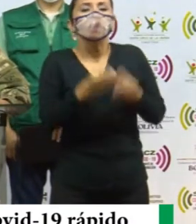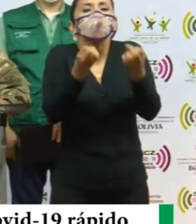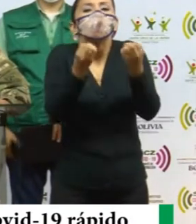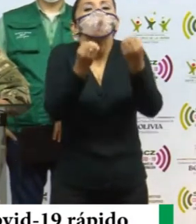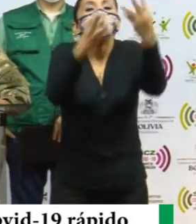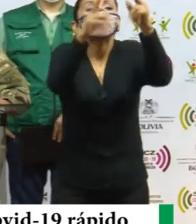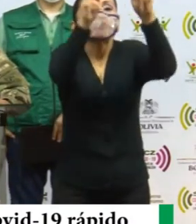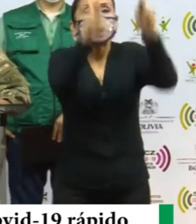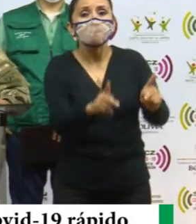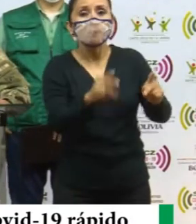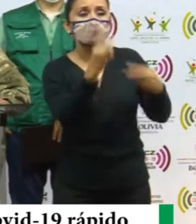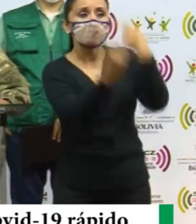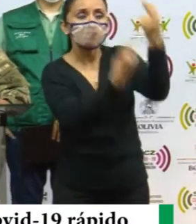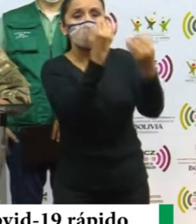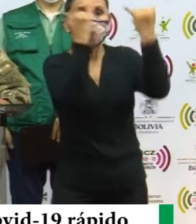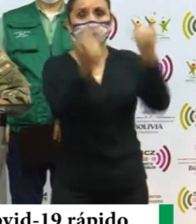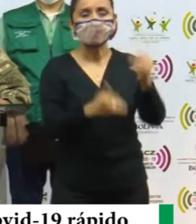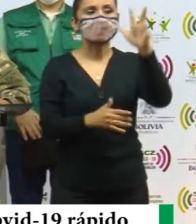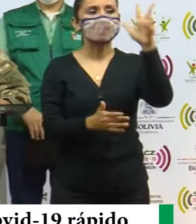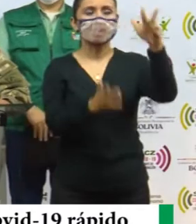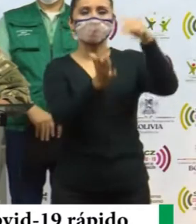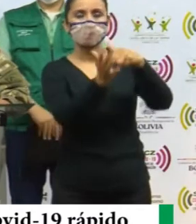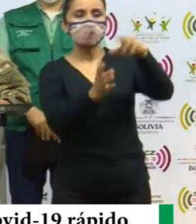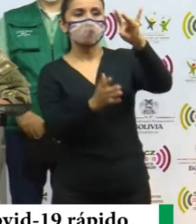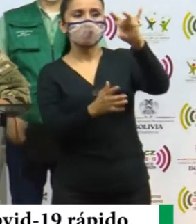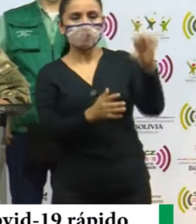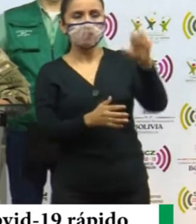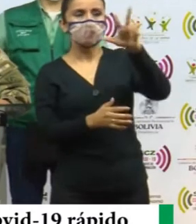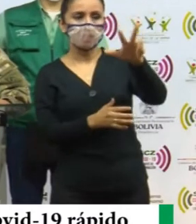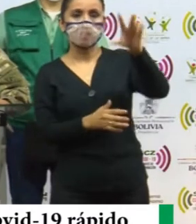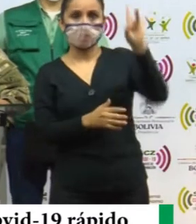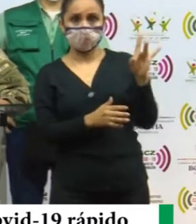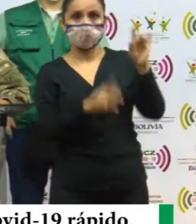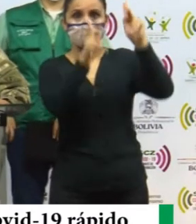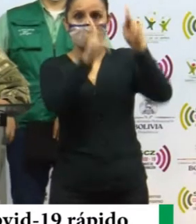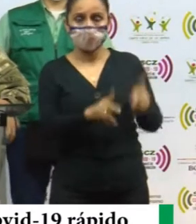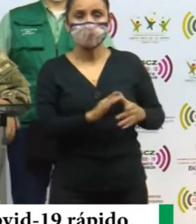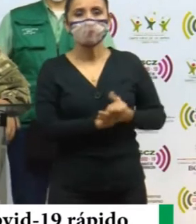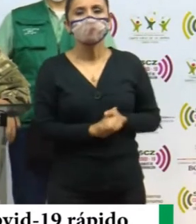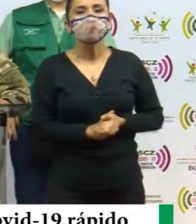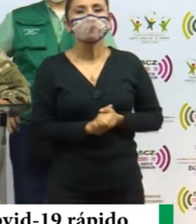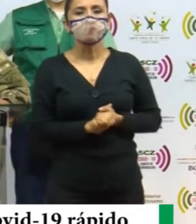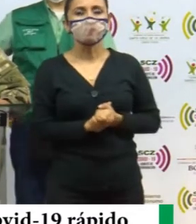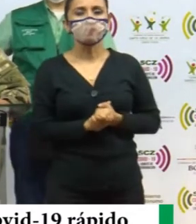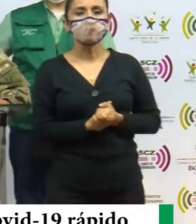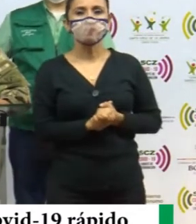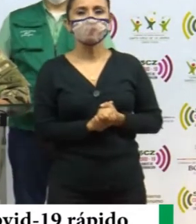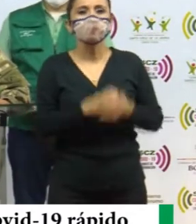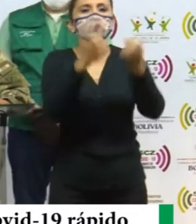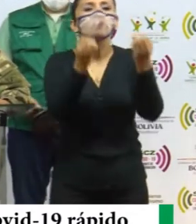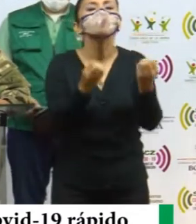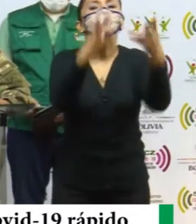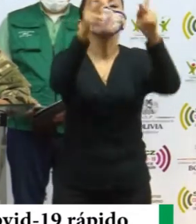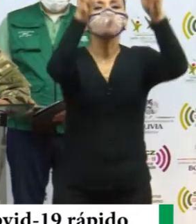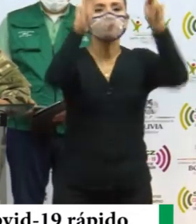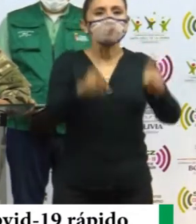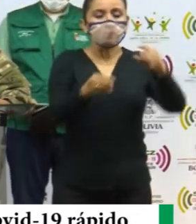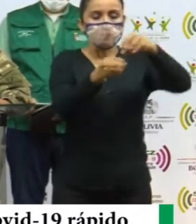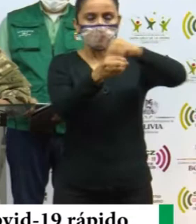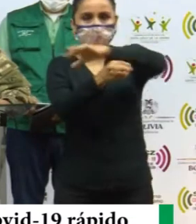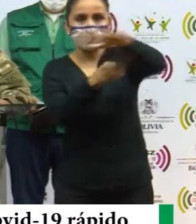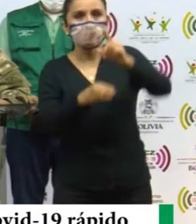Cantidad de personas visitadas son de 3.838 personas. Cantidad de personas con